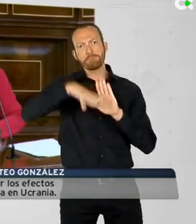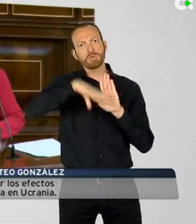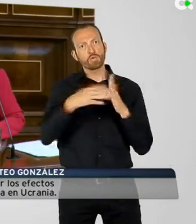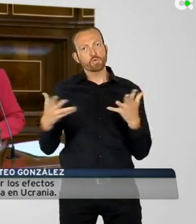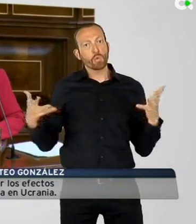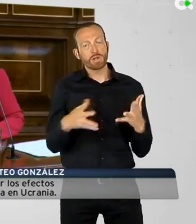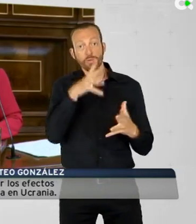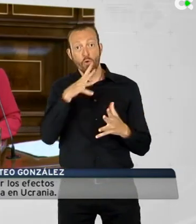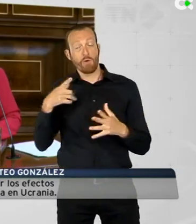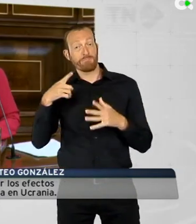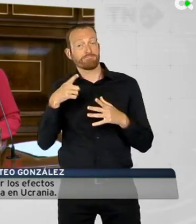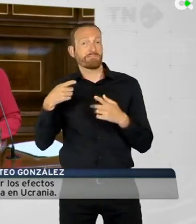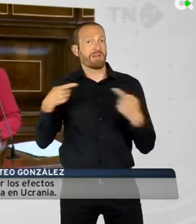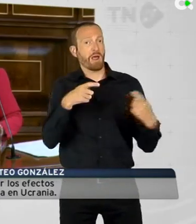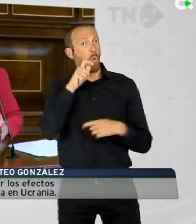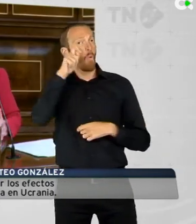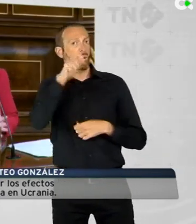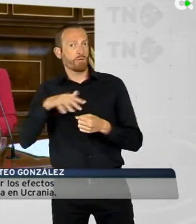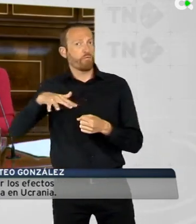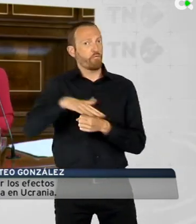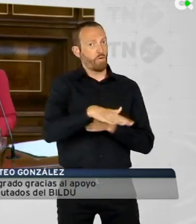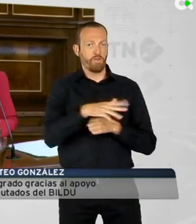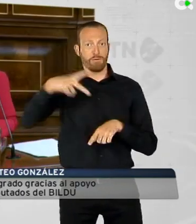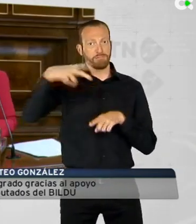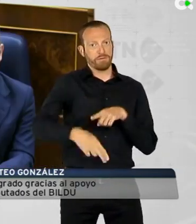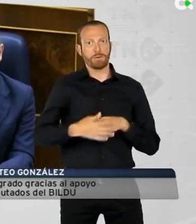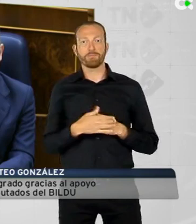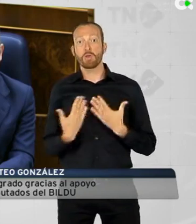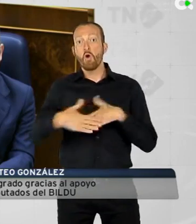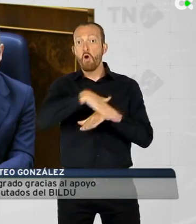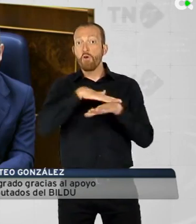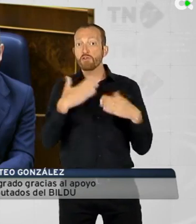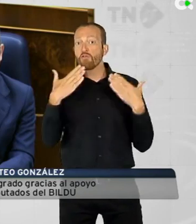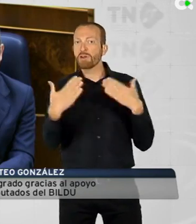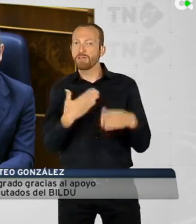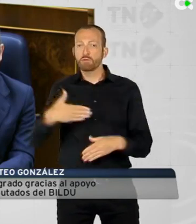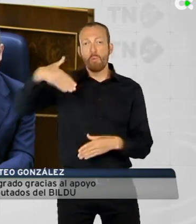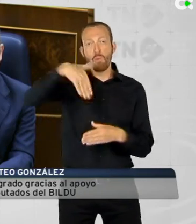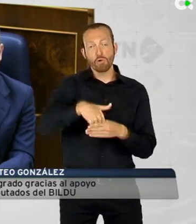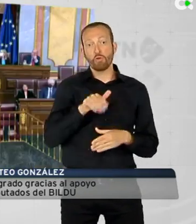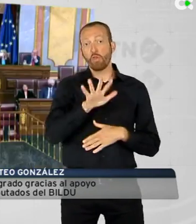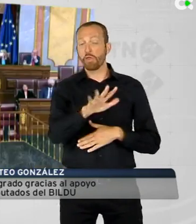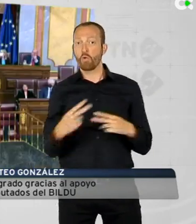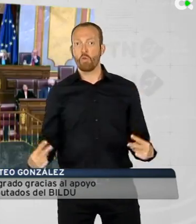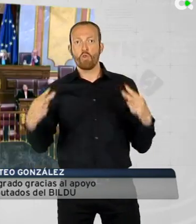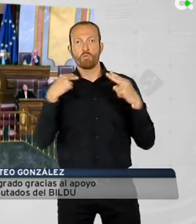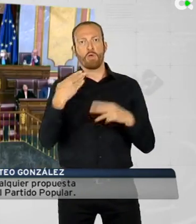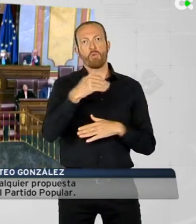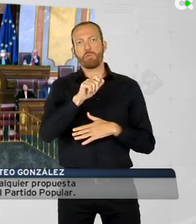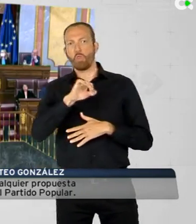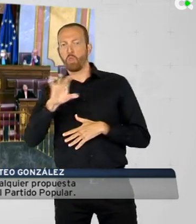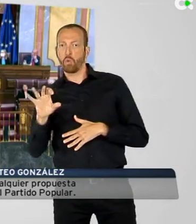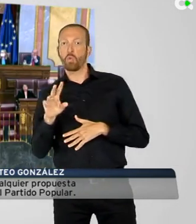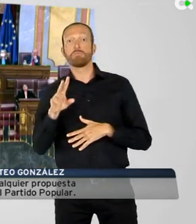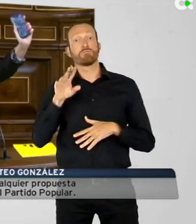urgentes para paliar los efectos de la guerra en Ucrania. El gobierno lo ha logrado gracias al apoyo de los 5 diputados de Bildu, que